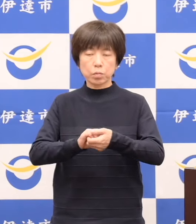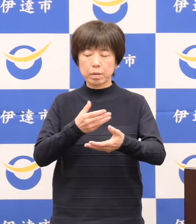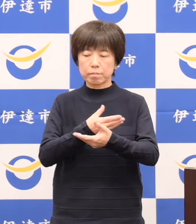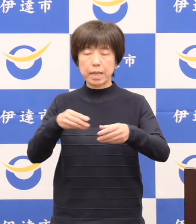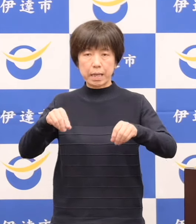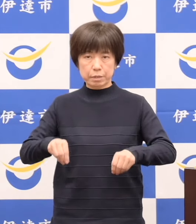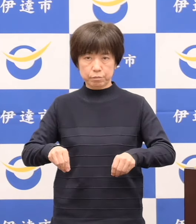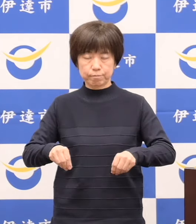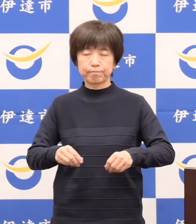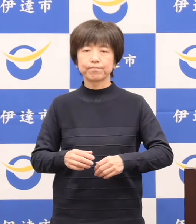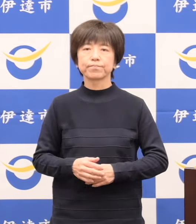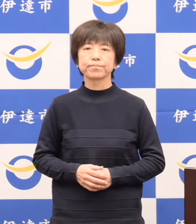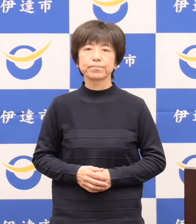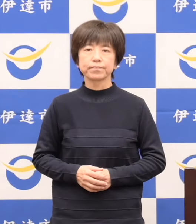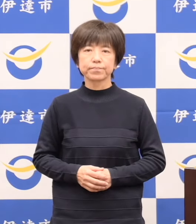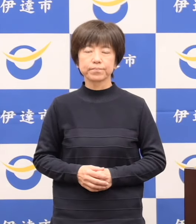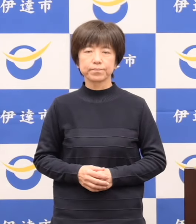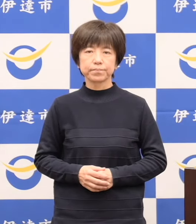をいたします。